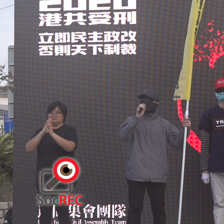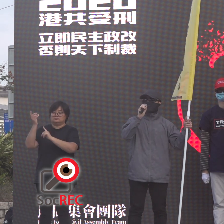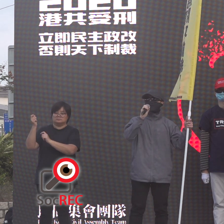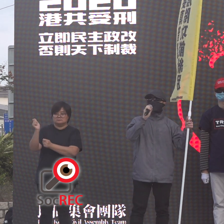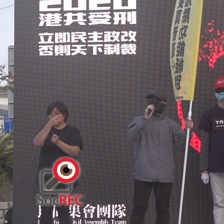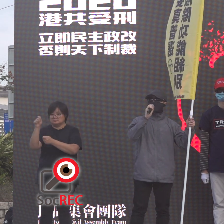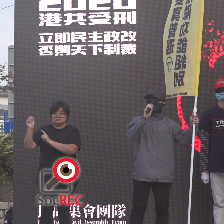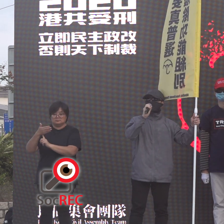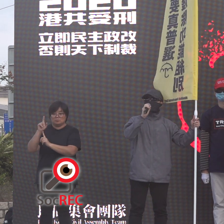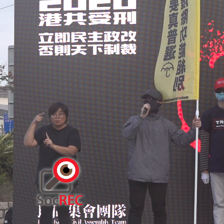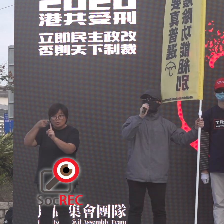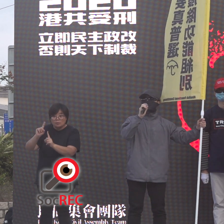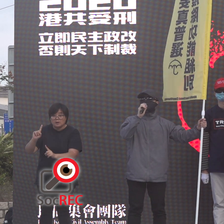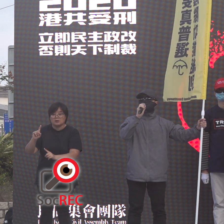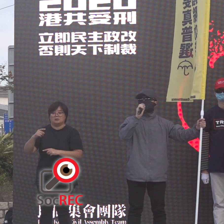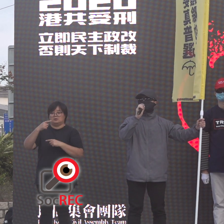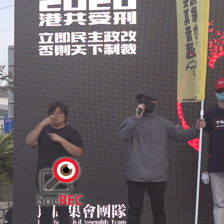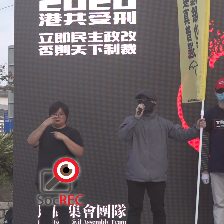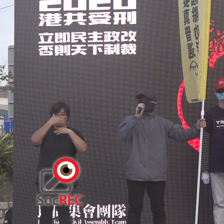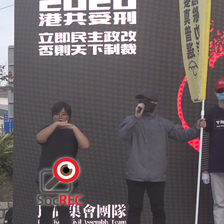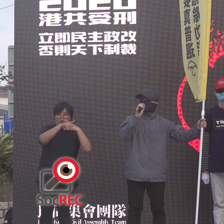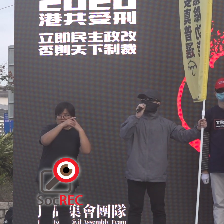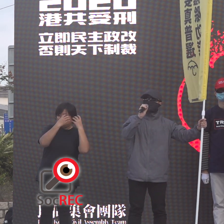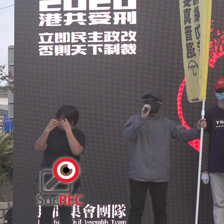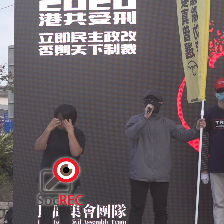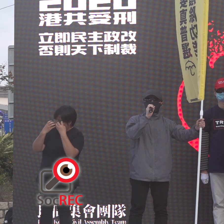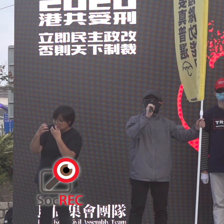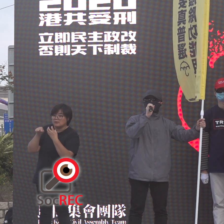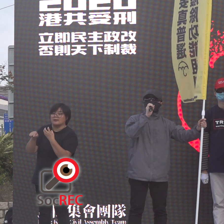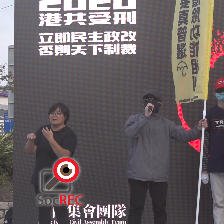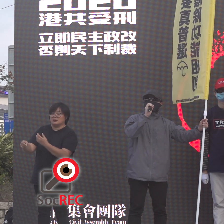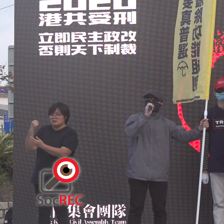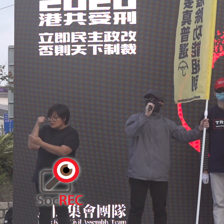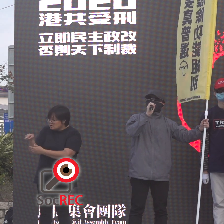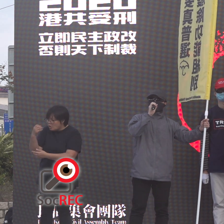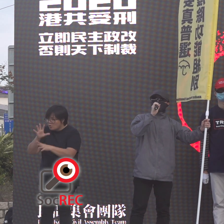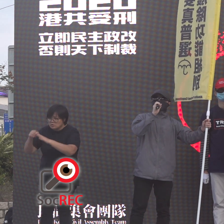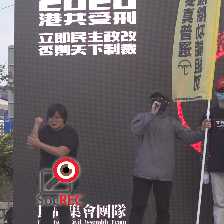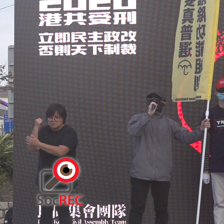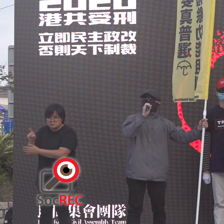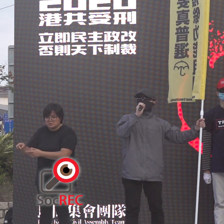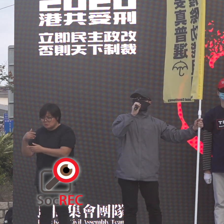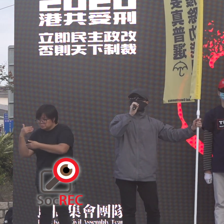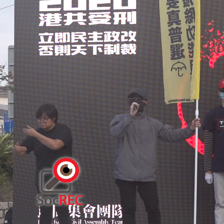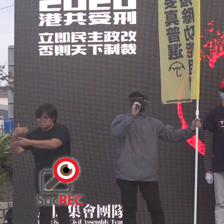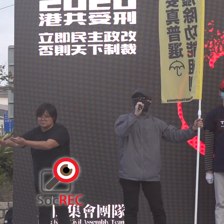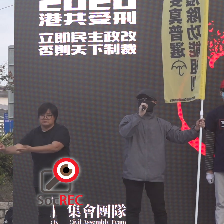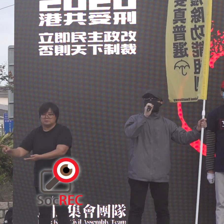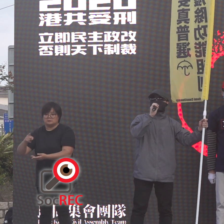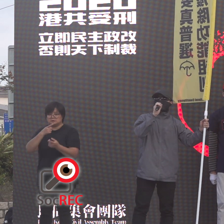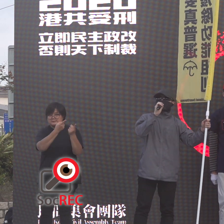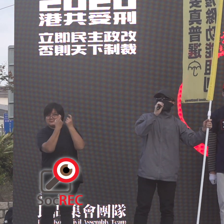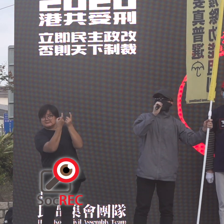選的問題，香港的抗爭。直至去到八月中，特朗普總統